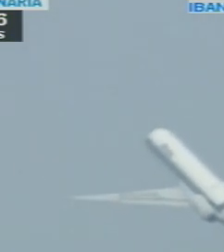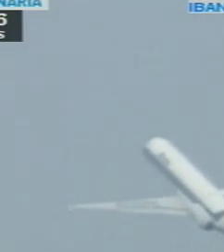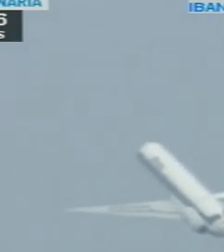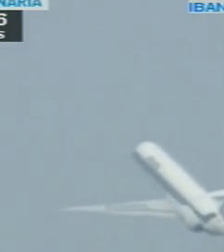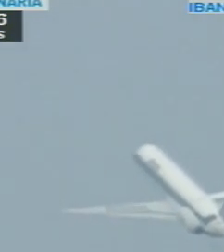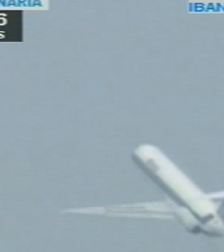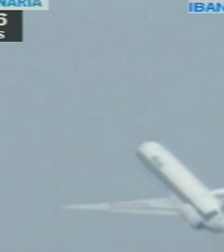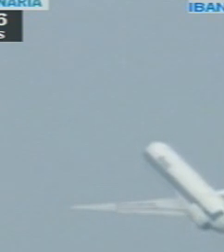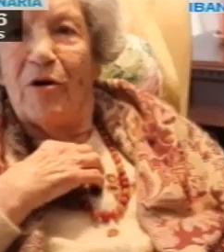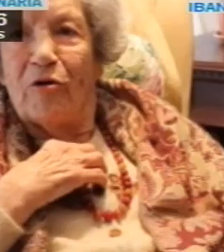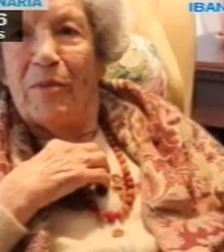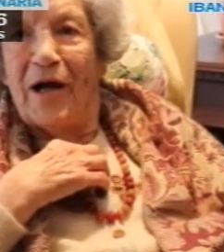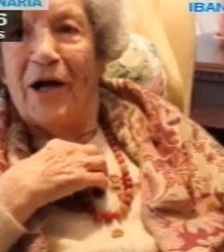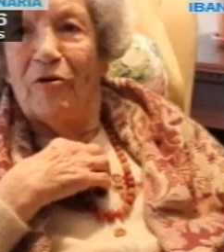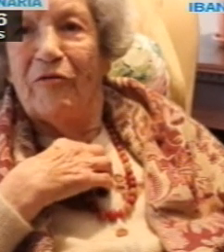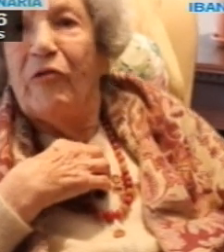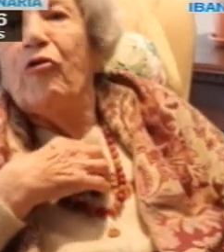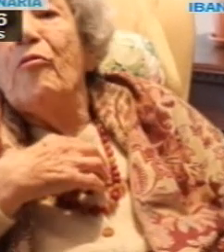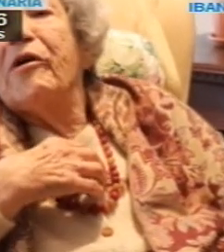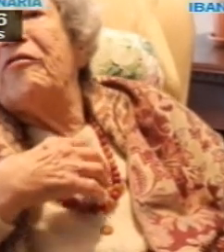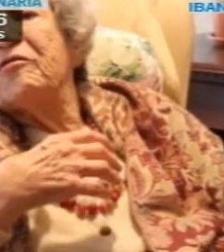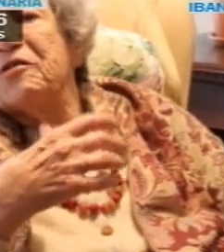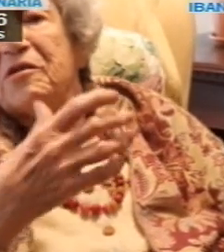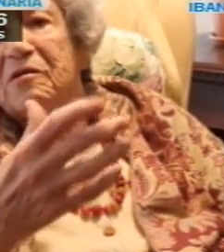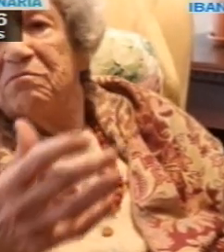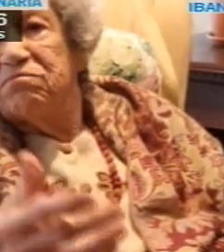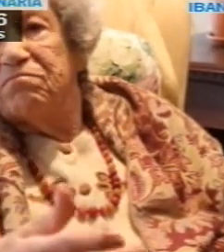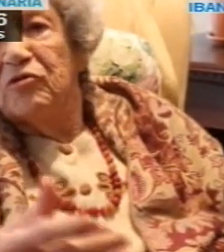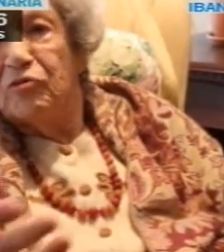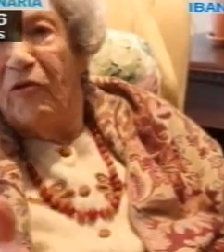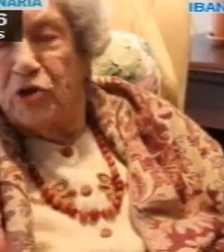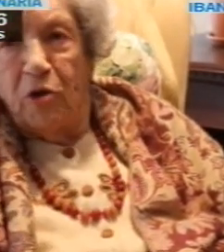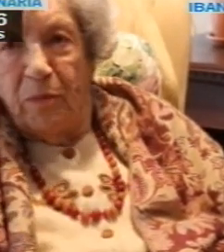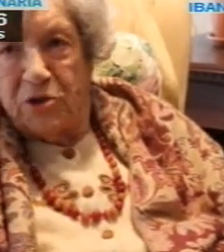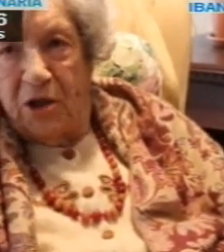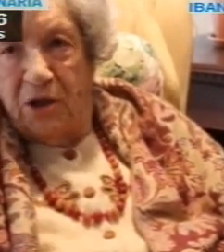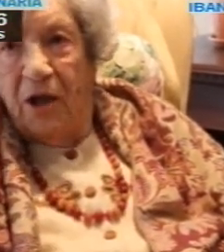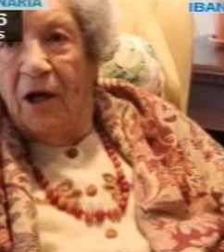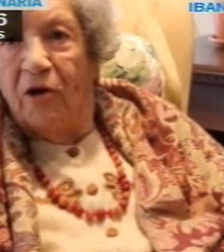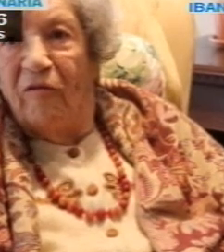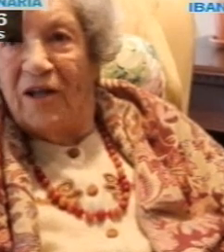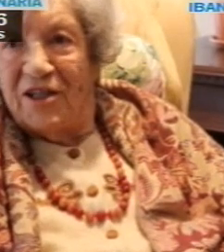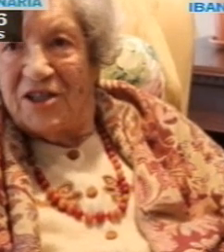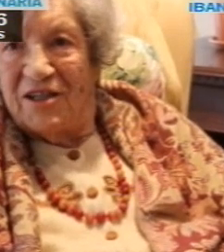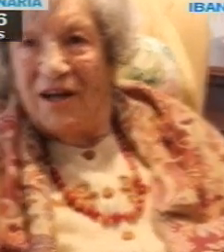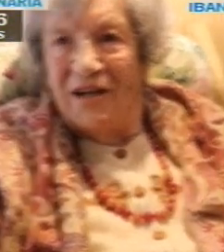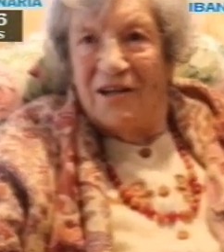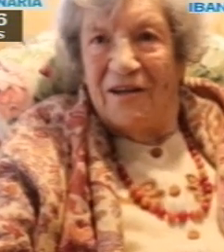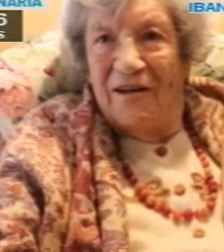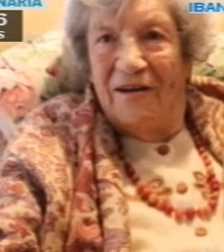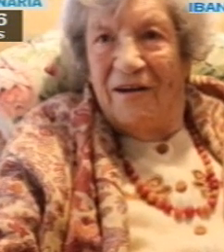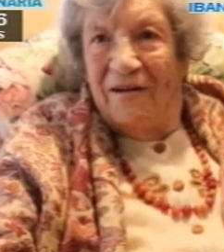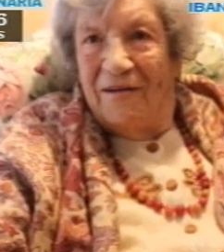un'età importante. Il mio compleanno lo vivo come che fosse, non fossero passati 97